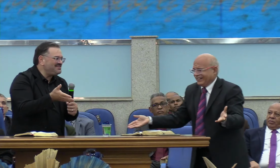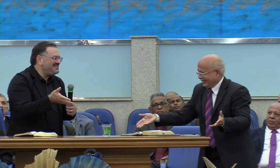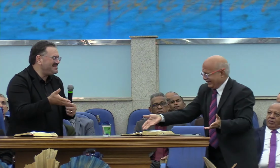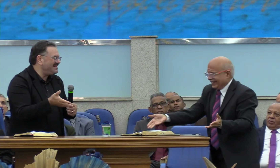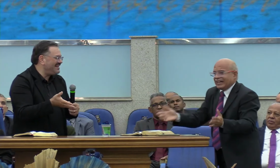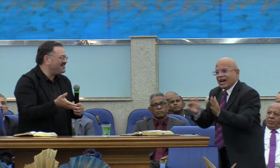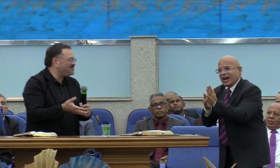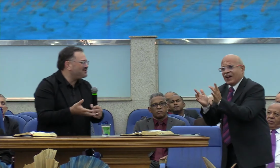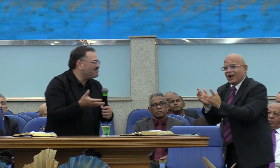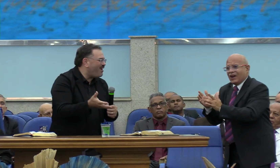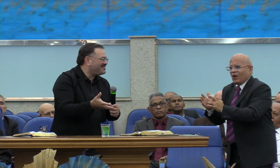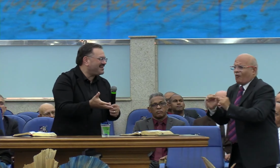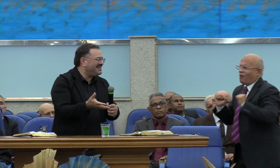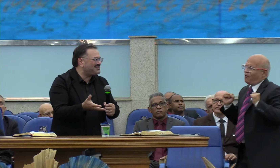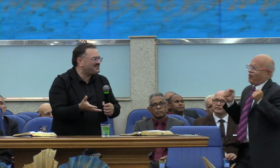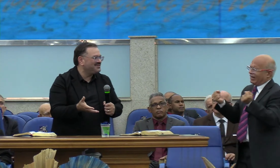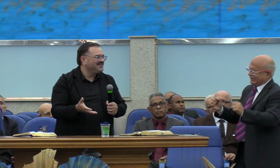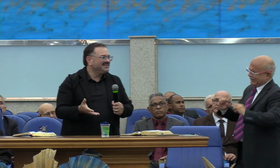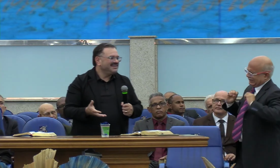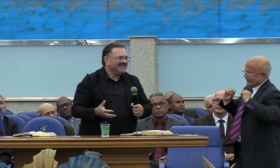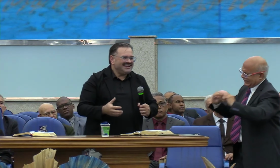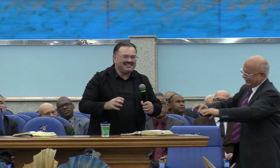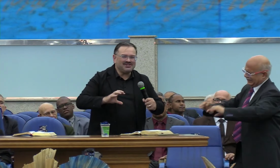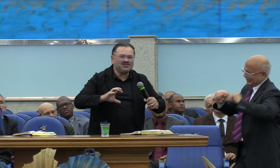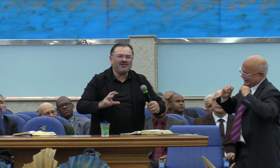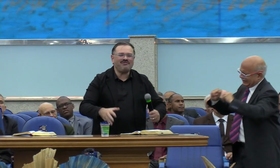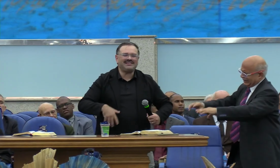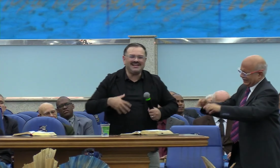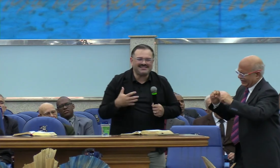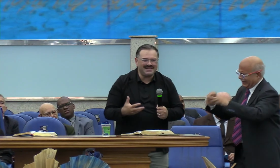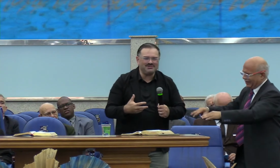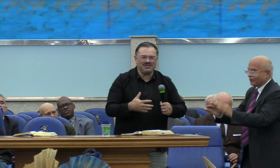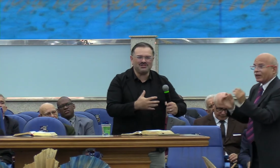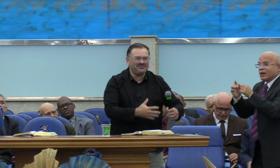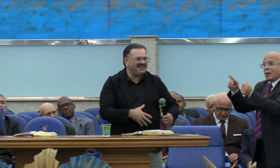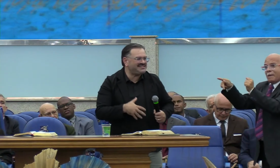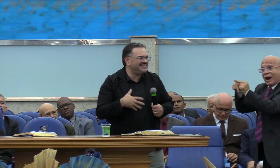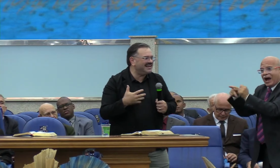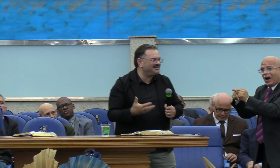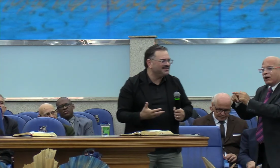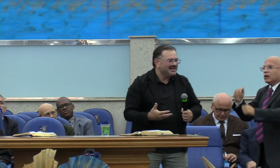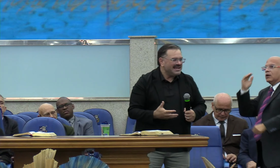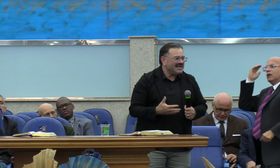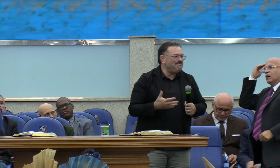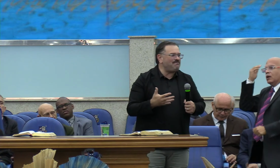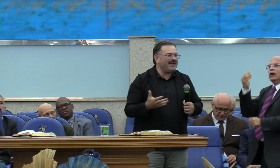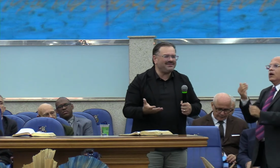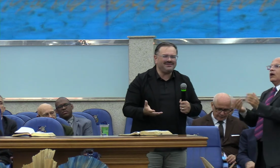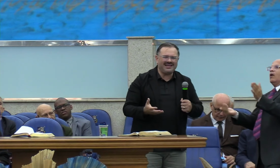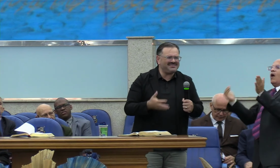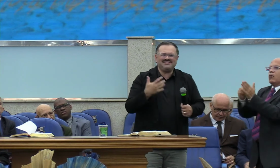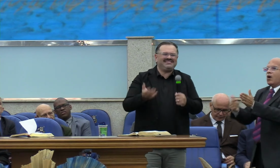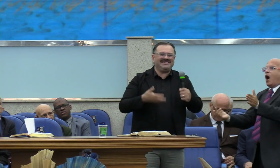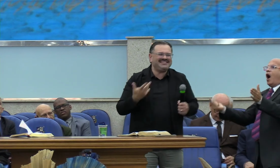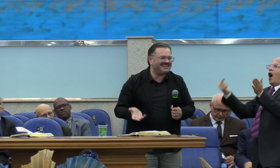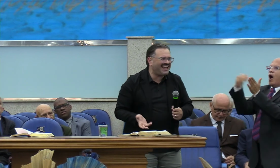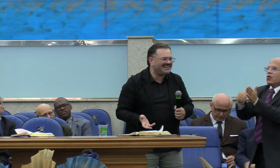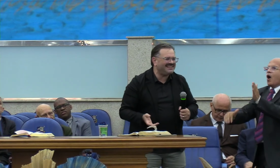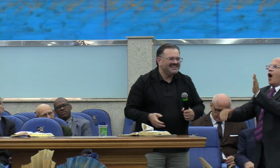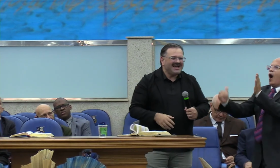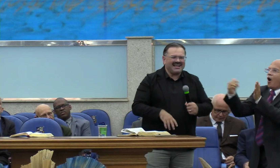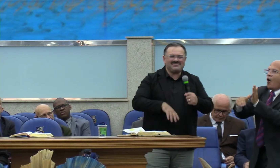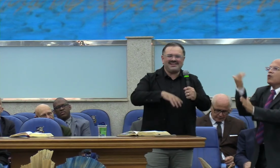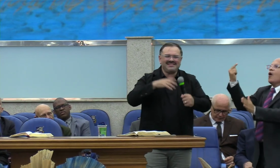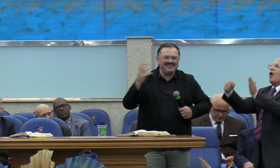Deus nos ensina isso, nos mostra isso. E Jesus foi fortalecendo, Jesus foi ensinando. E Pedro às vezes não entendia